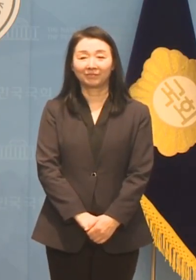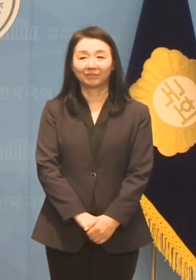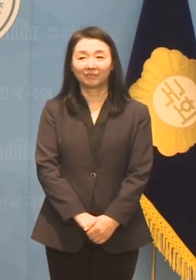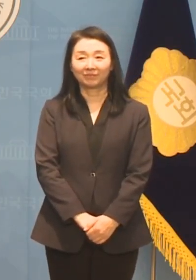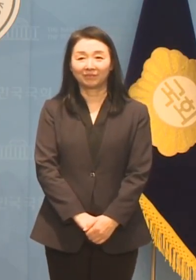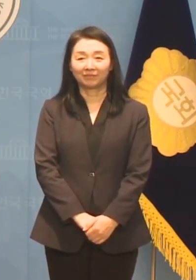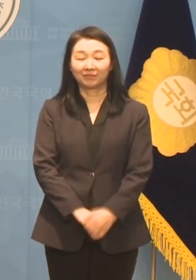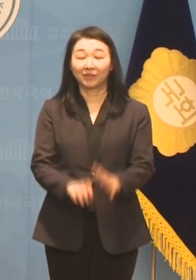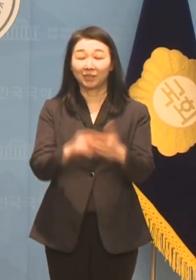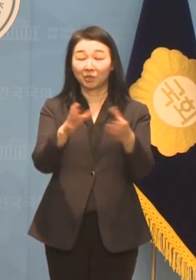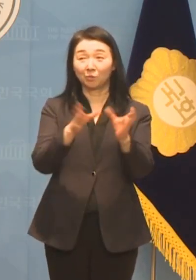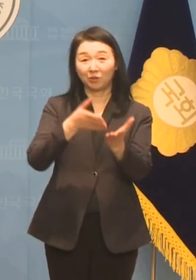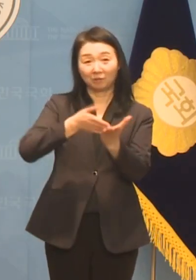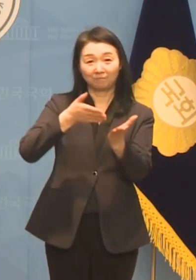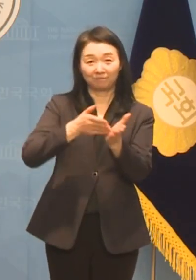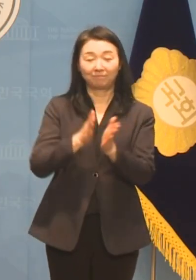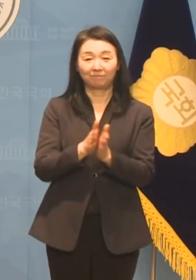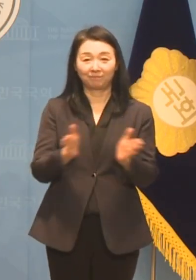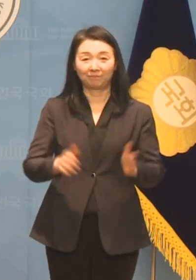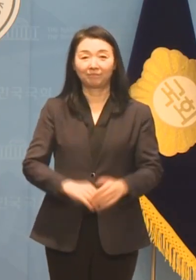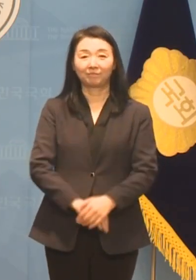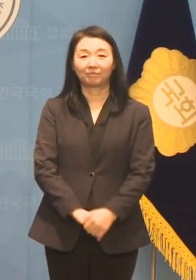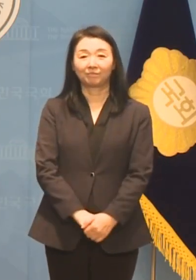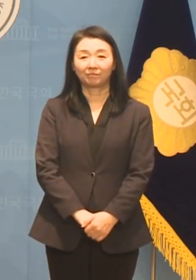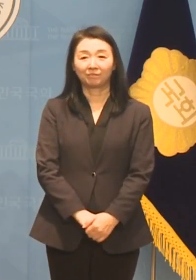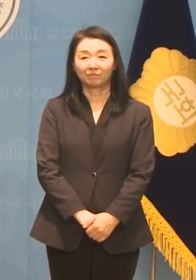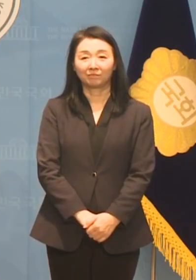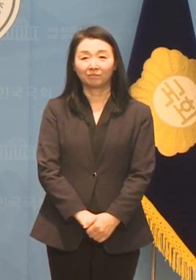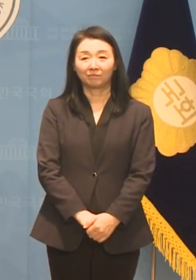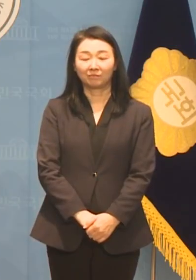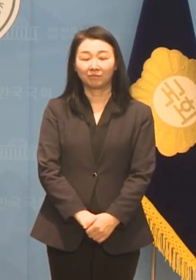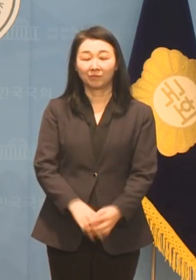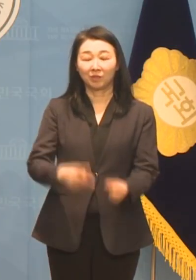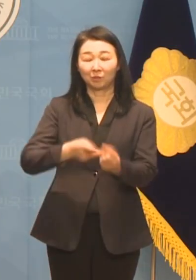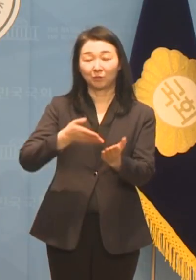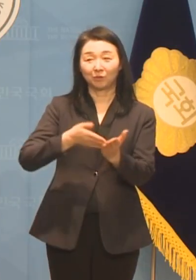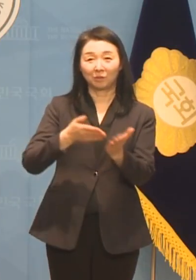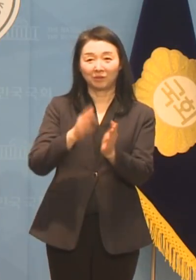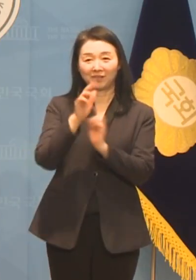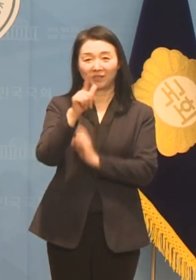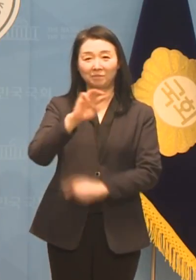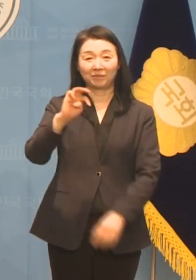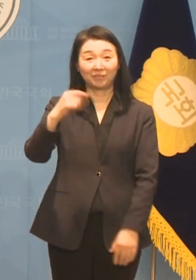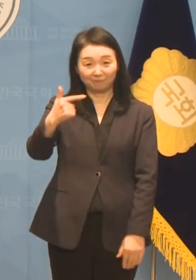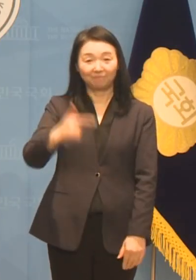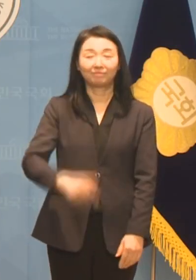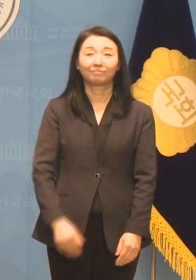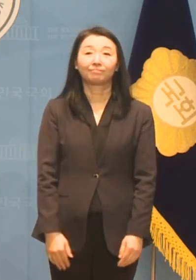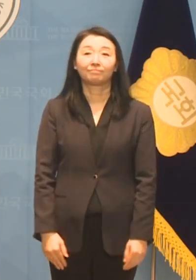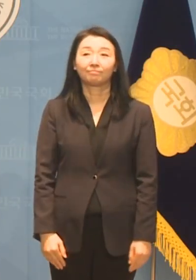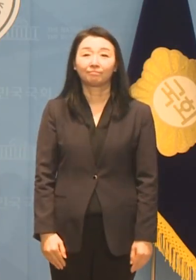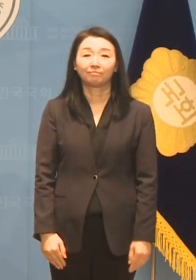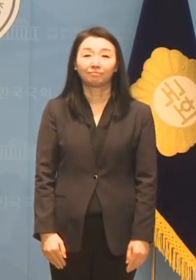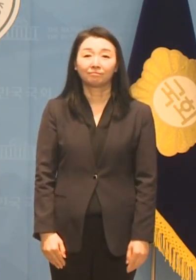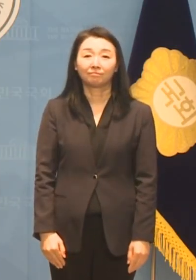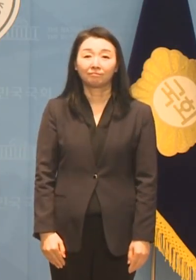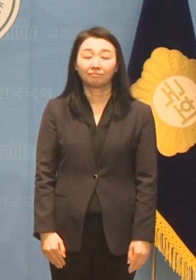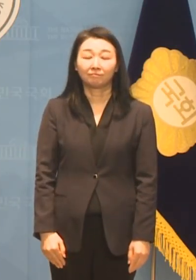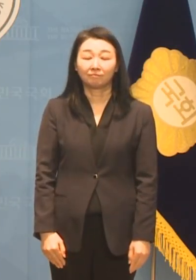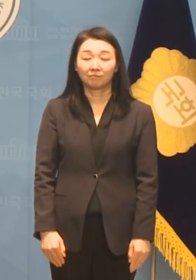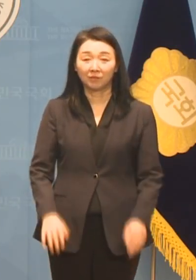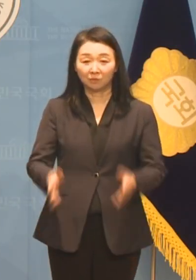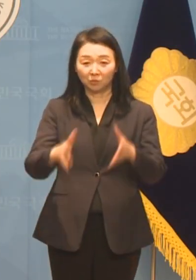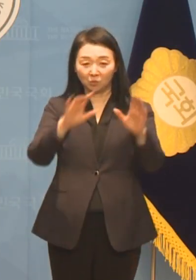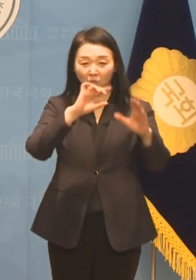네, 진보당 브리핑 시작하겠습니다. 부대변인 이미선입니다. 말도 안 되는 싱크홀